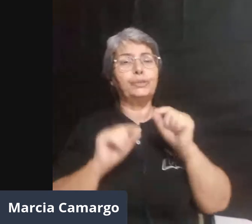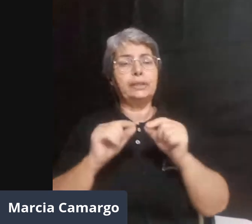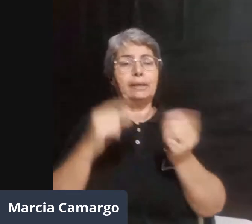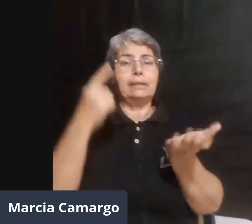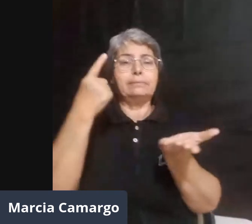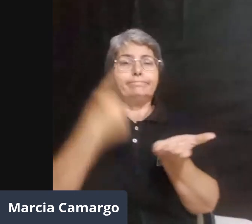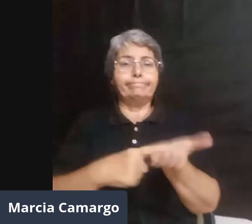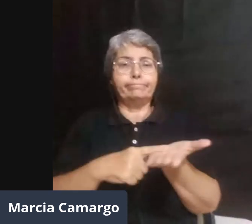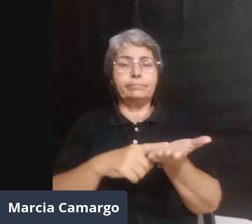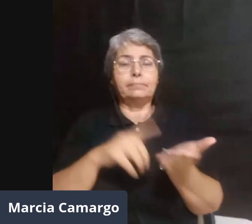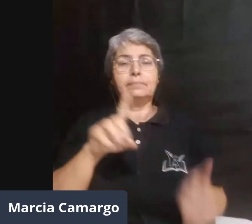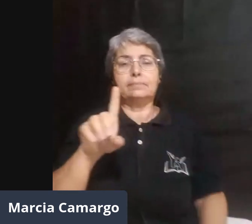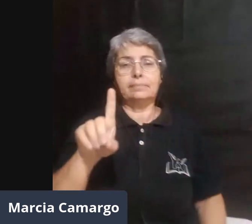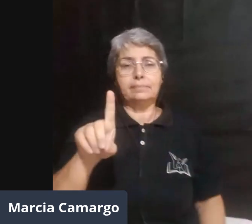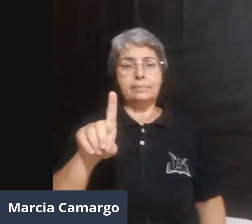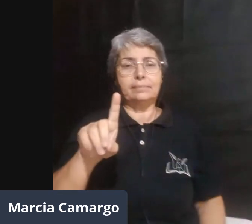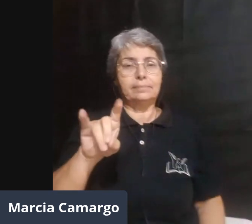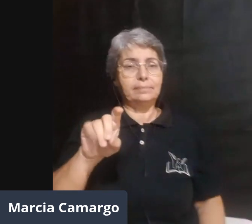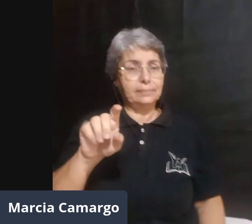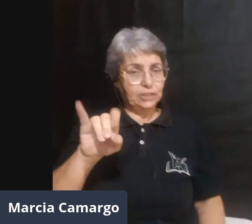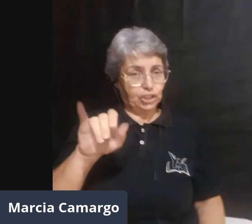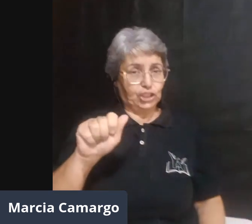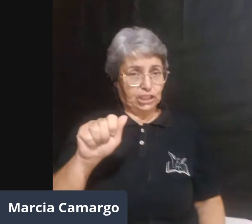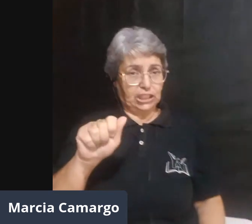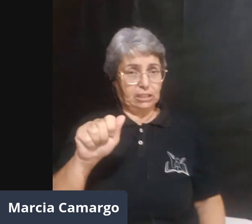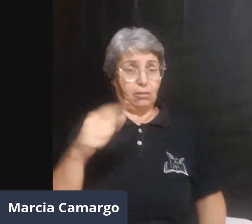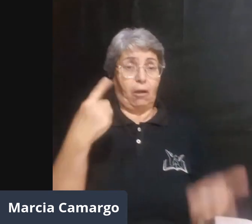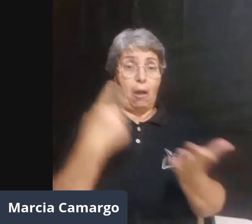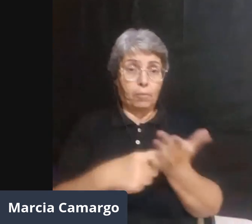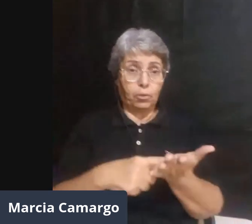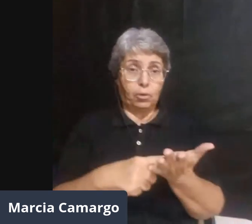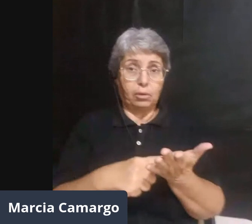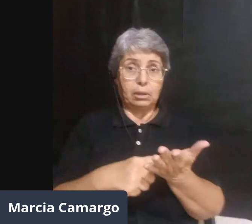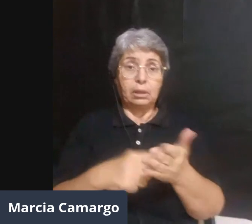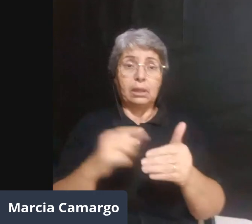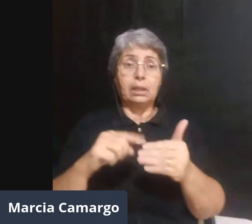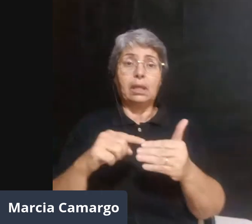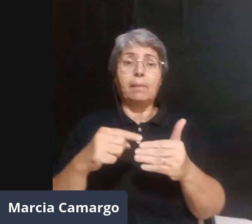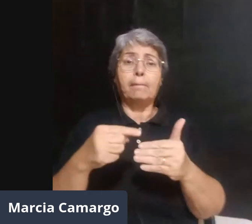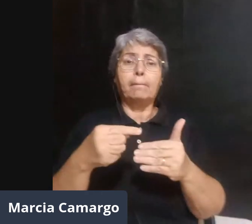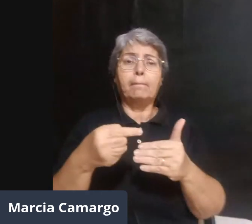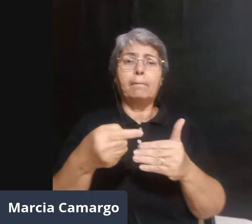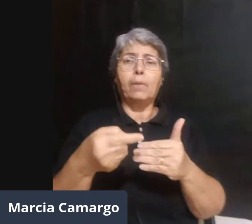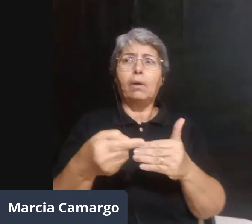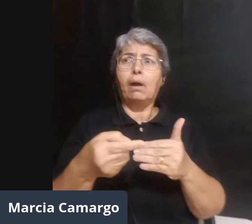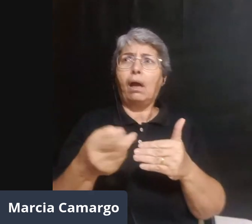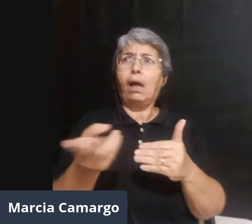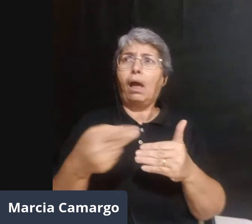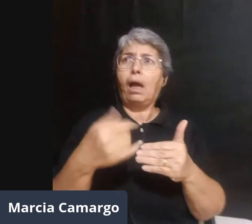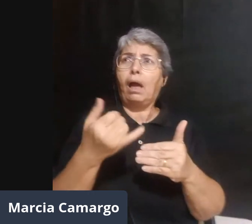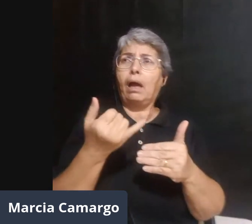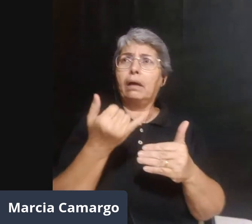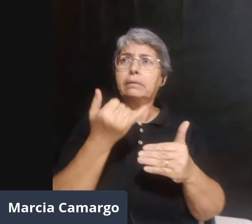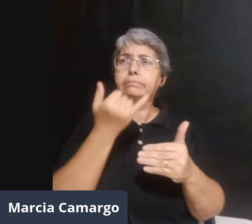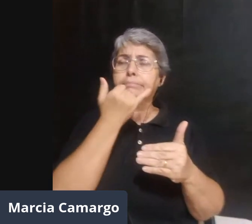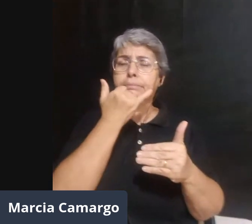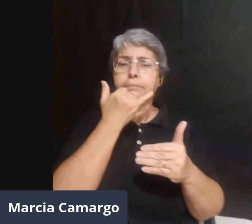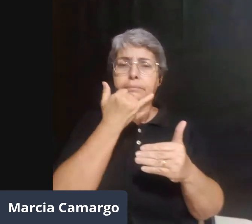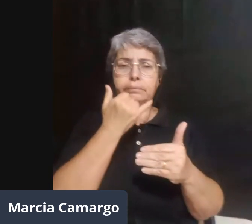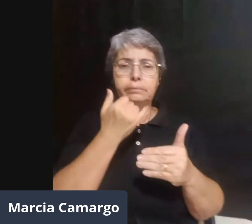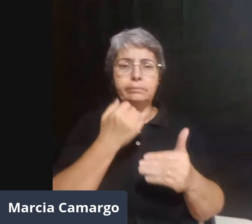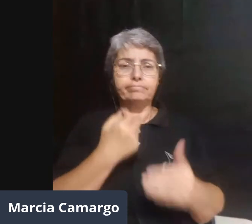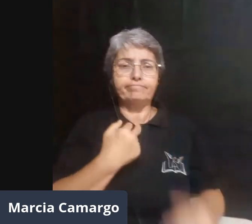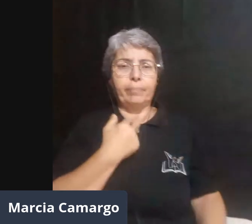momento chegou, um momento tão esperado, e passou sem o cumprimento das expectativas desse povo.